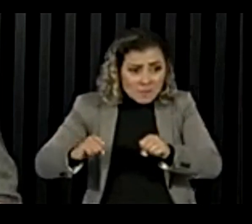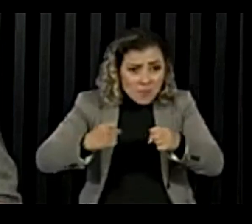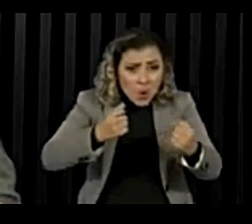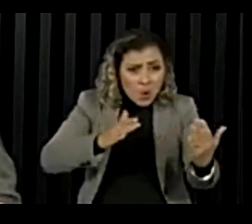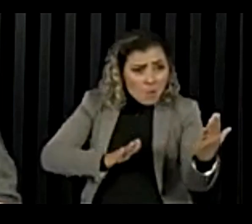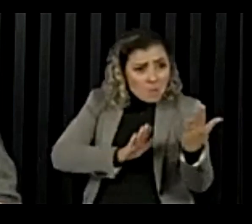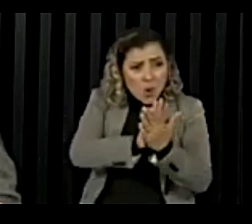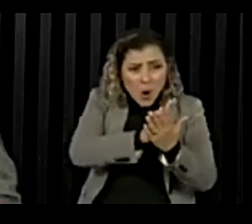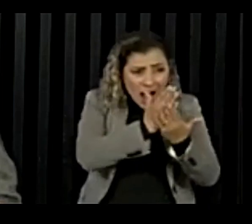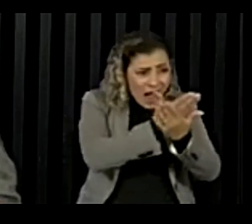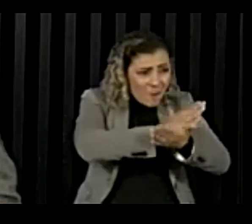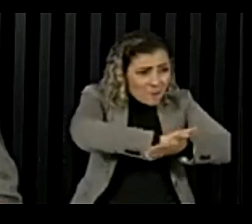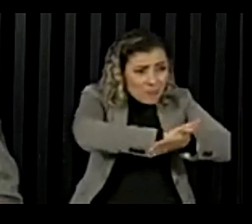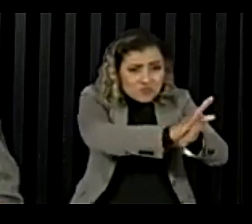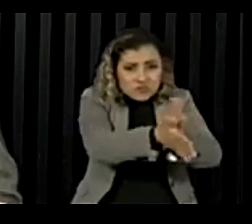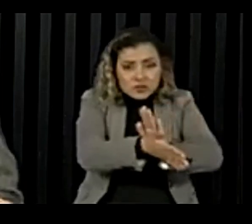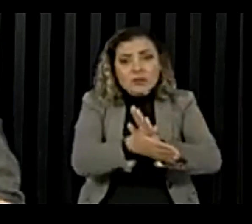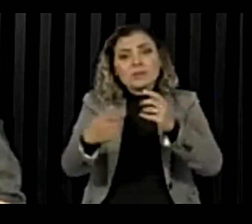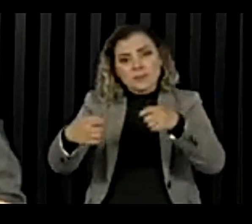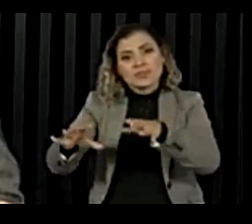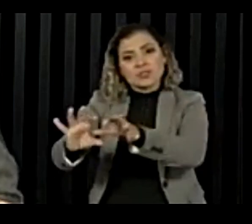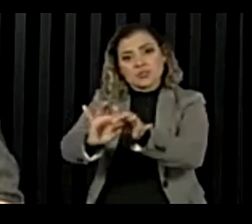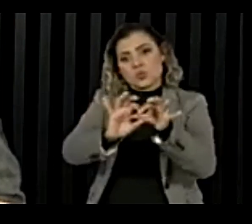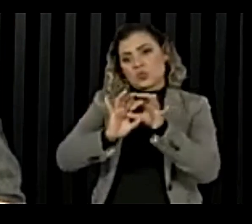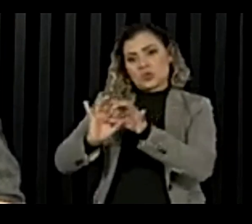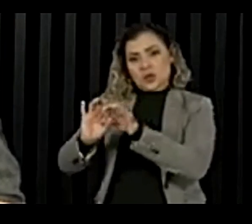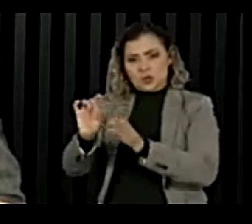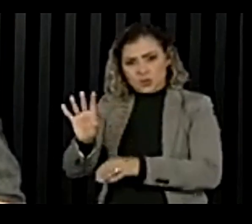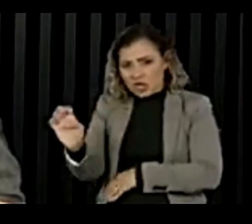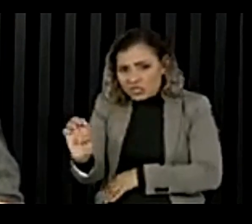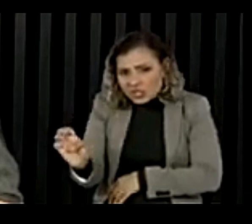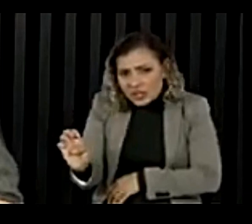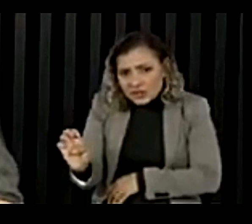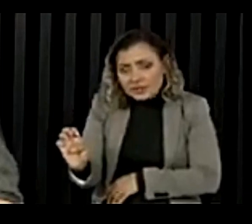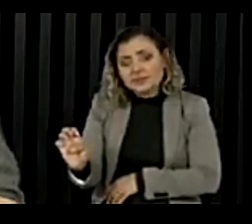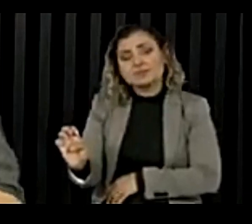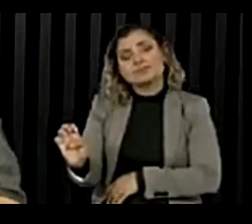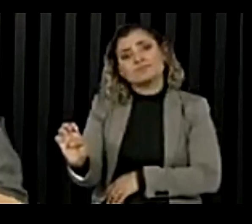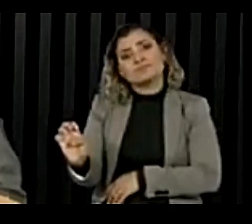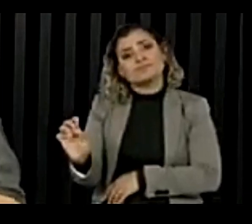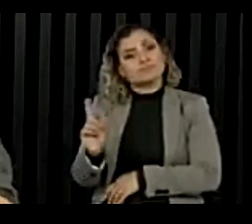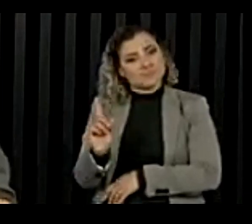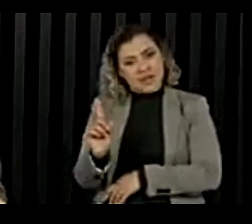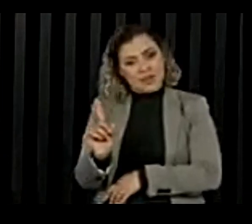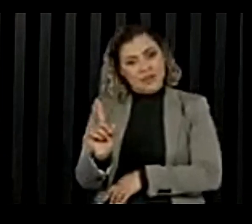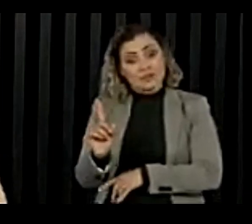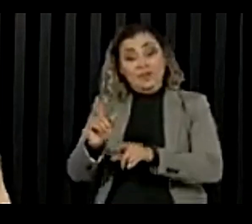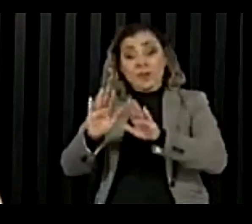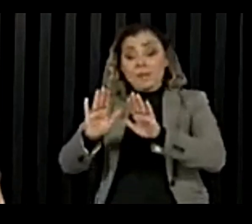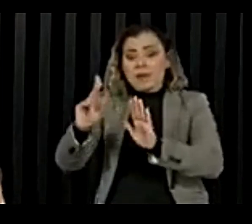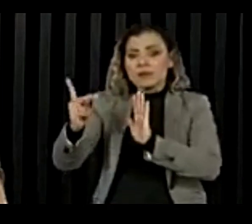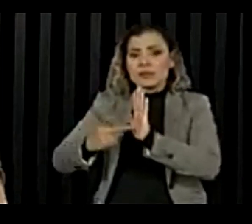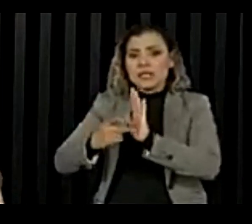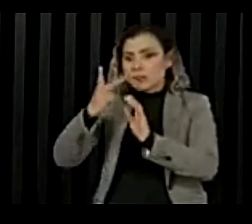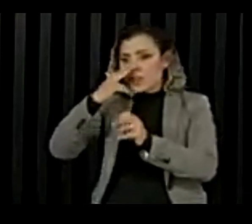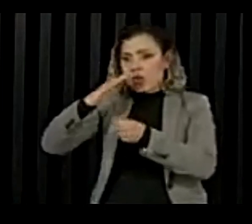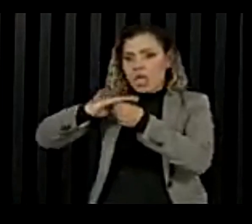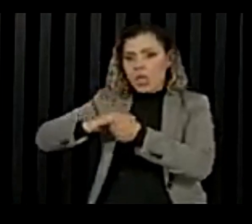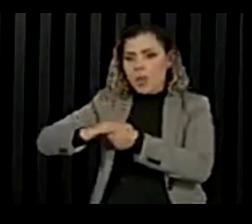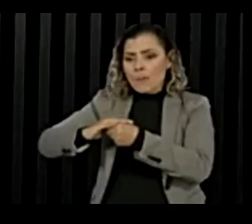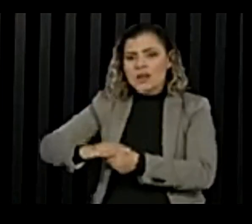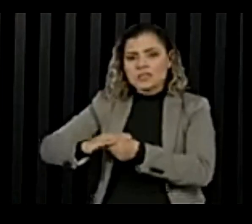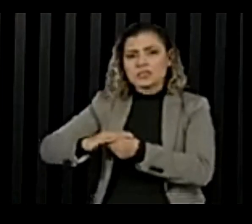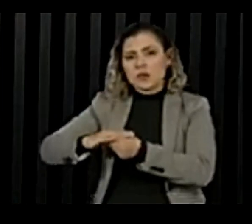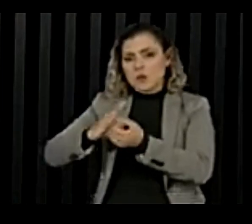vivendo sem esse tipo de união. E não só das esquerdas, aí é que a gente entra, né? A derrubada dessa opressão, desse regime